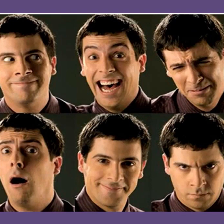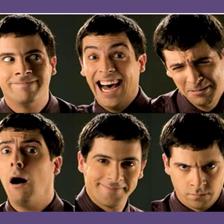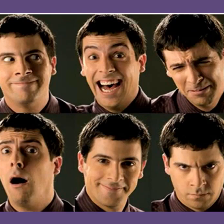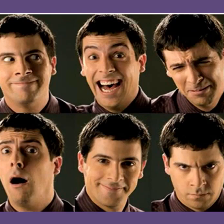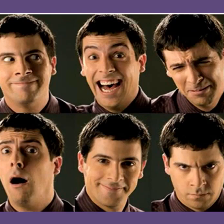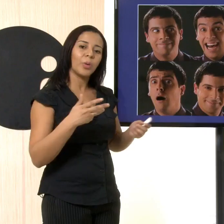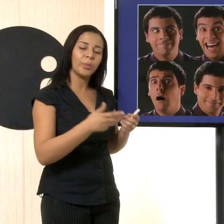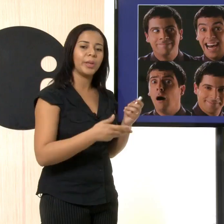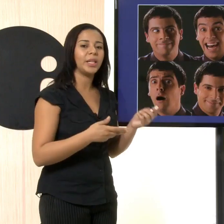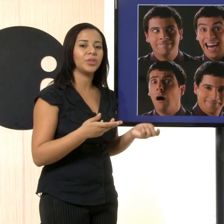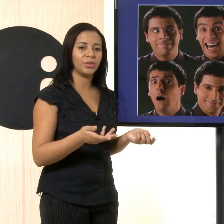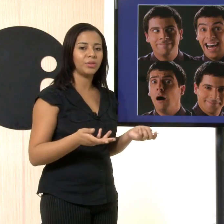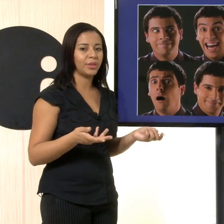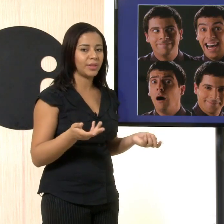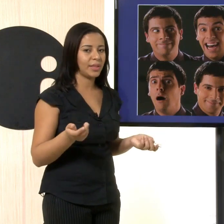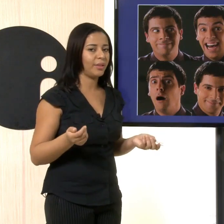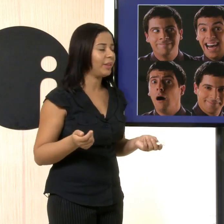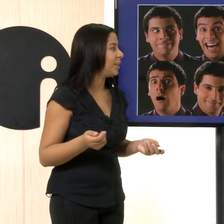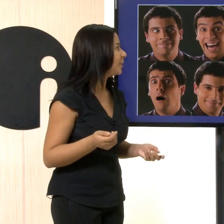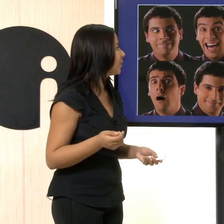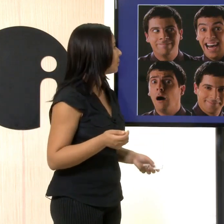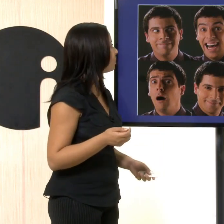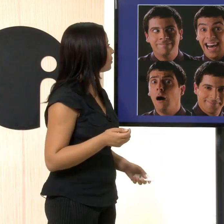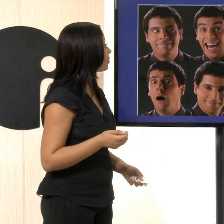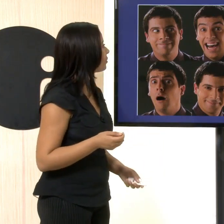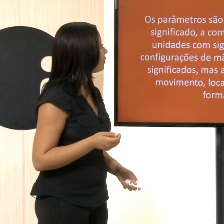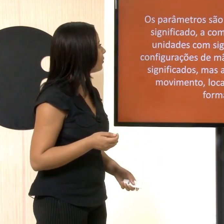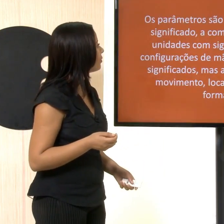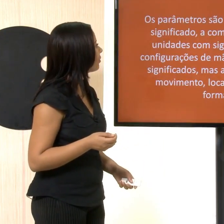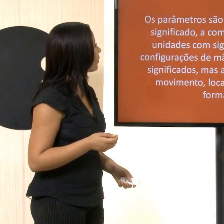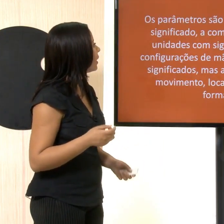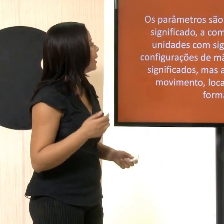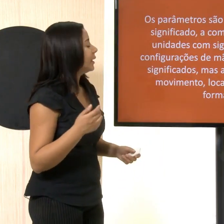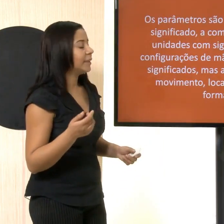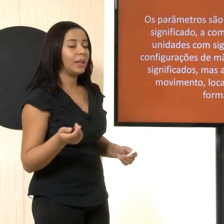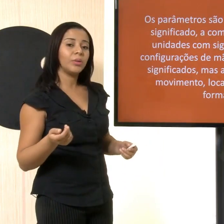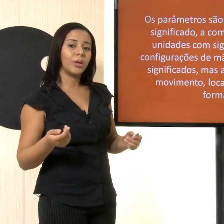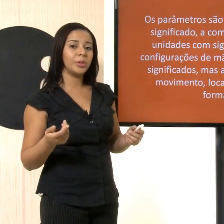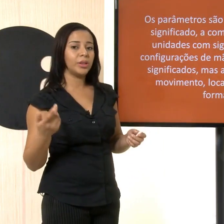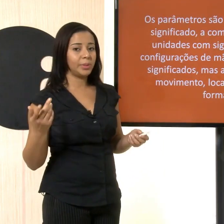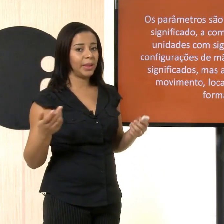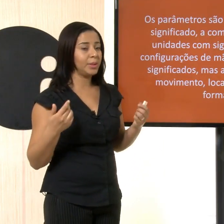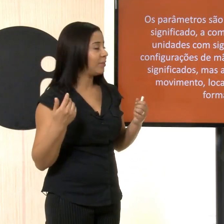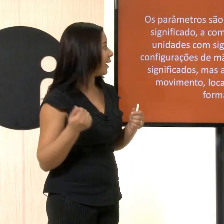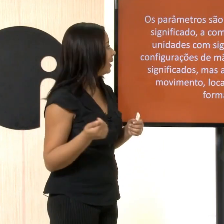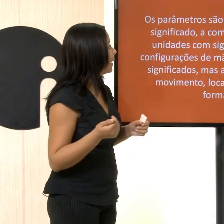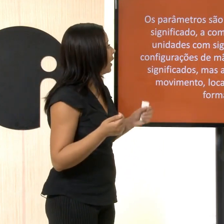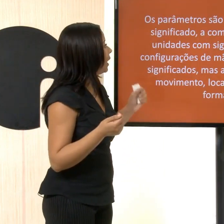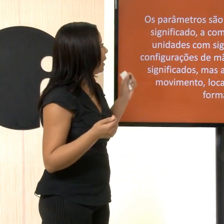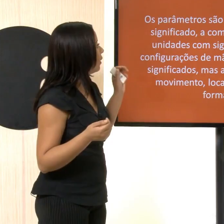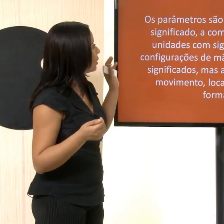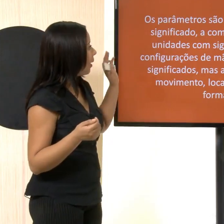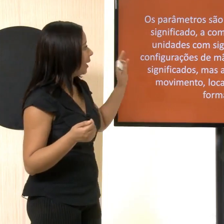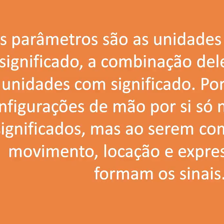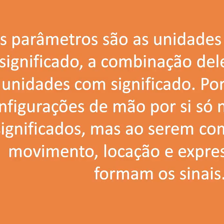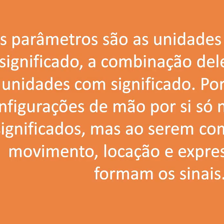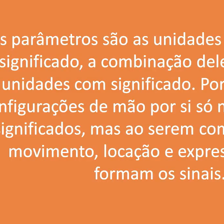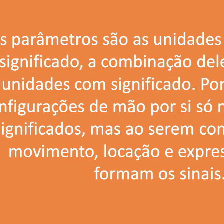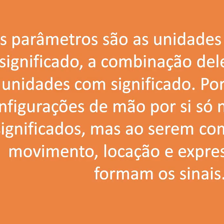seja compreendido do que você está falando. Então, como nós podemos ver, os parâmetros, eles